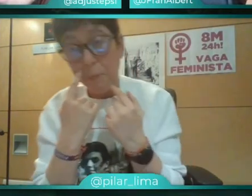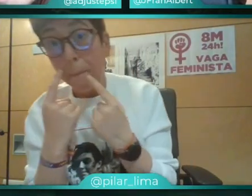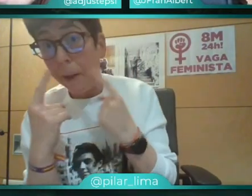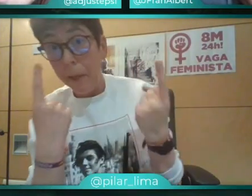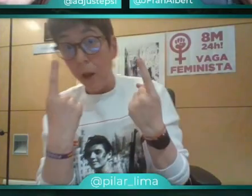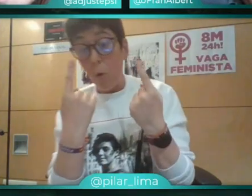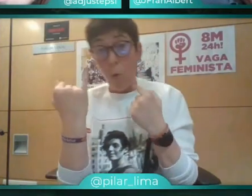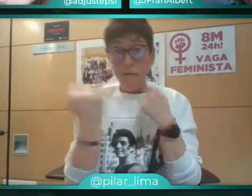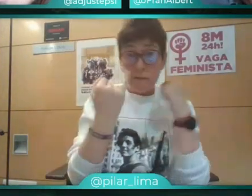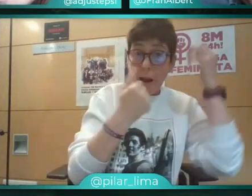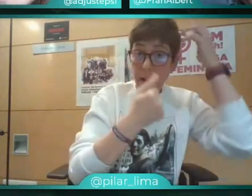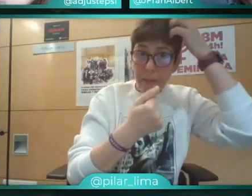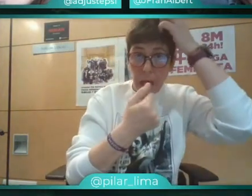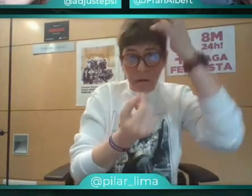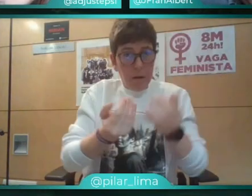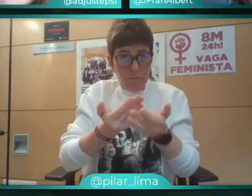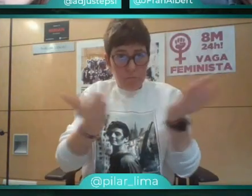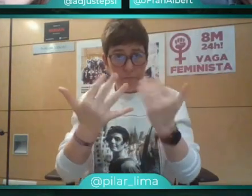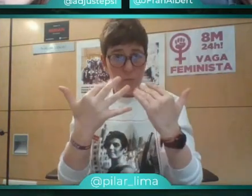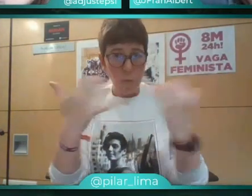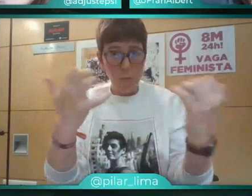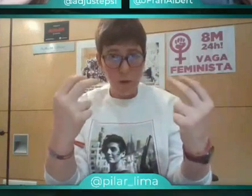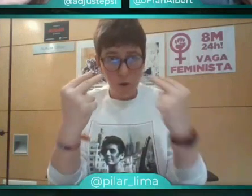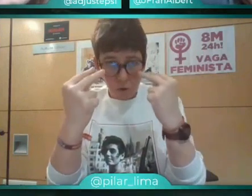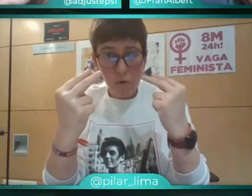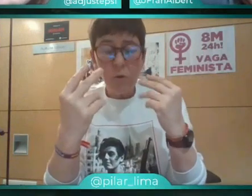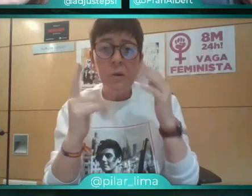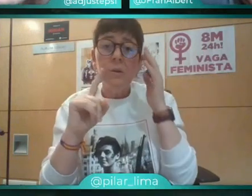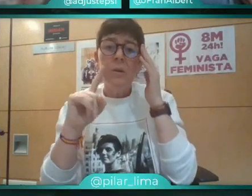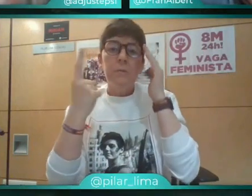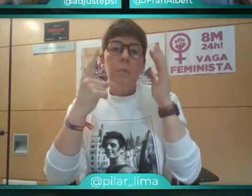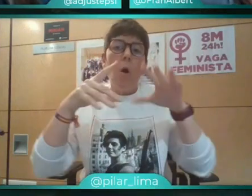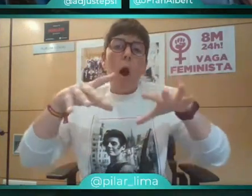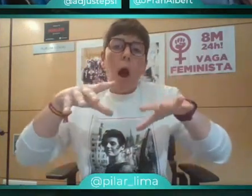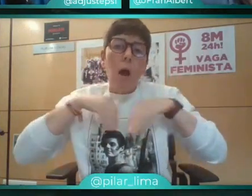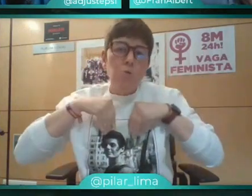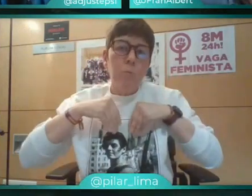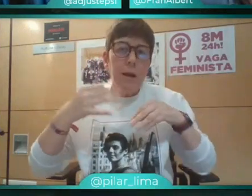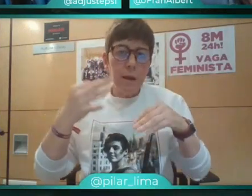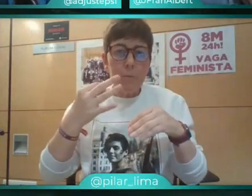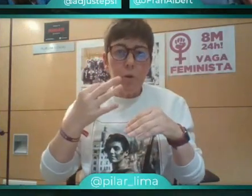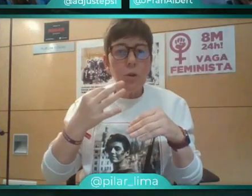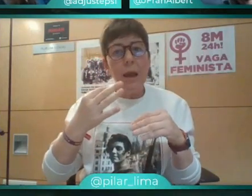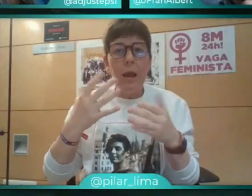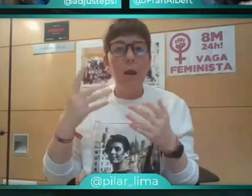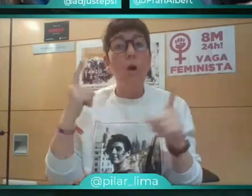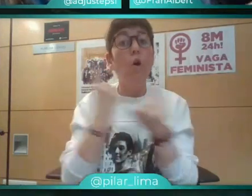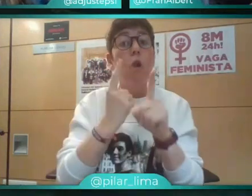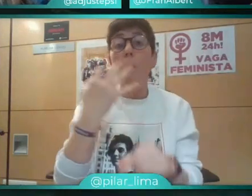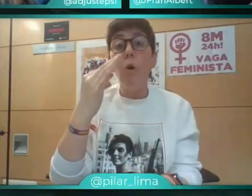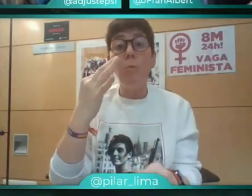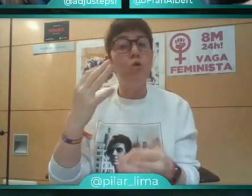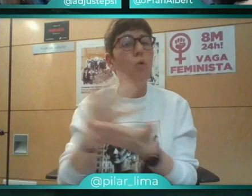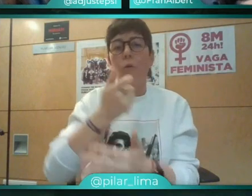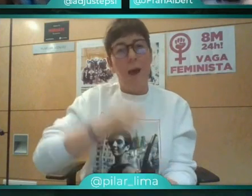Bueno en lo primero Juan Adrián Bueno ya todo el público que nos acompaña esta noche tenemos